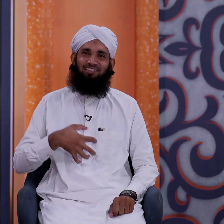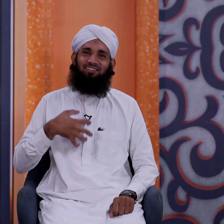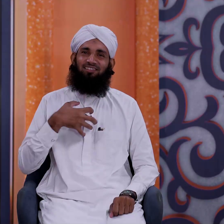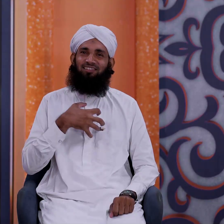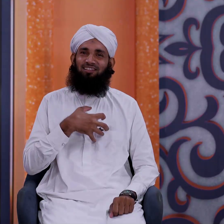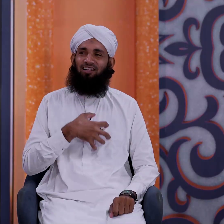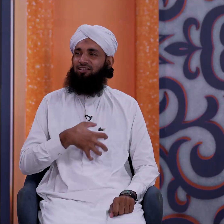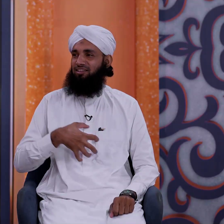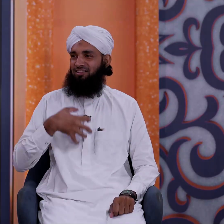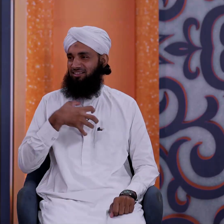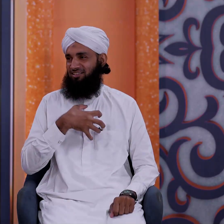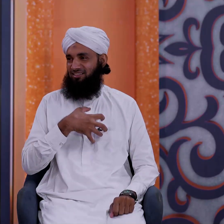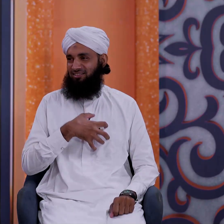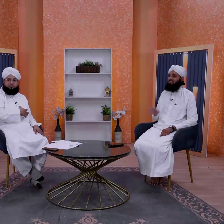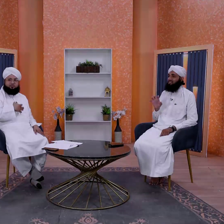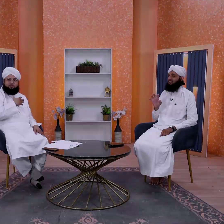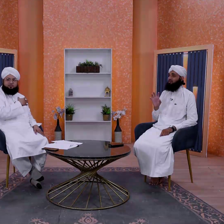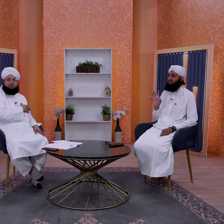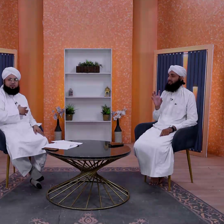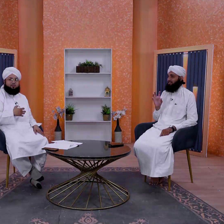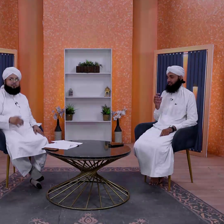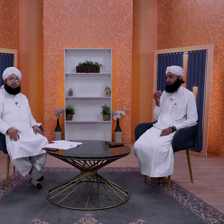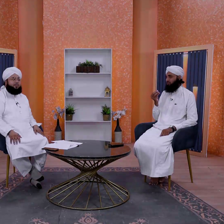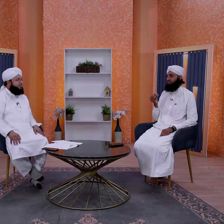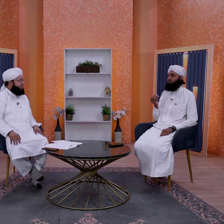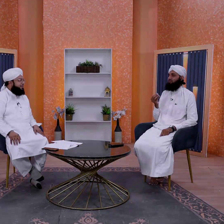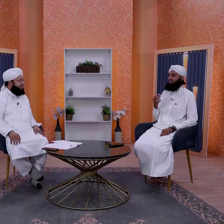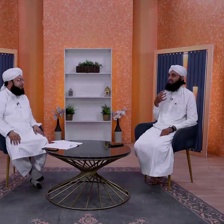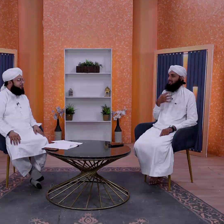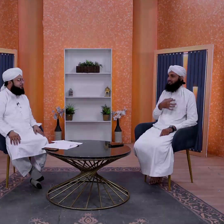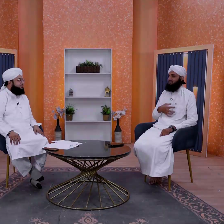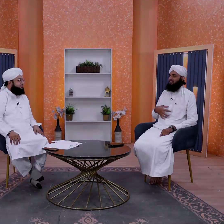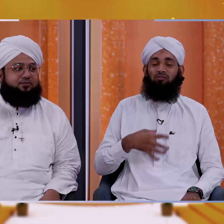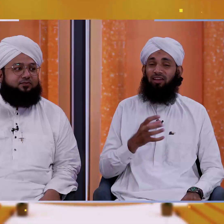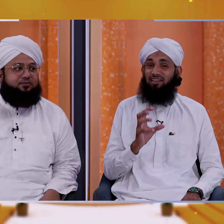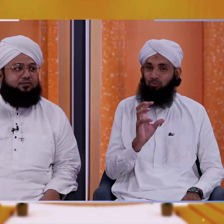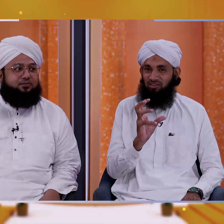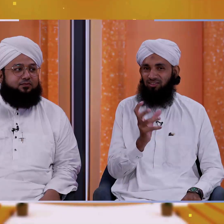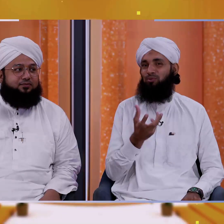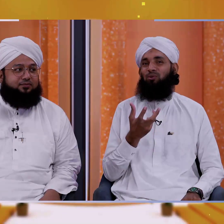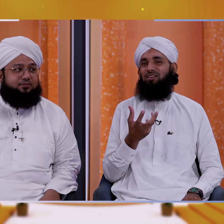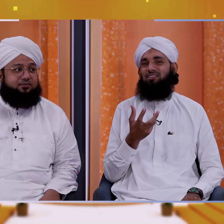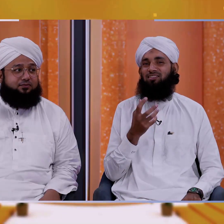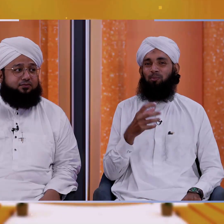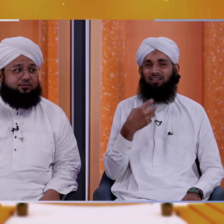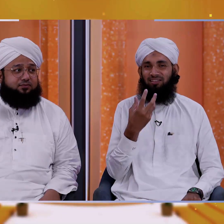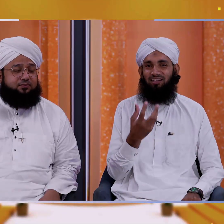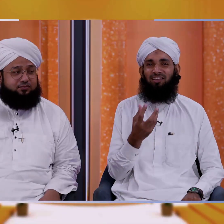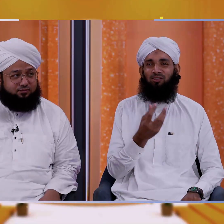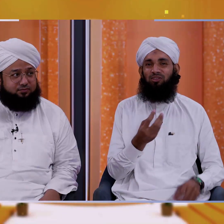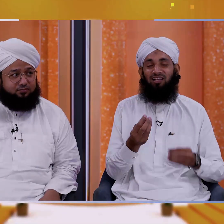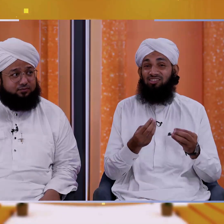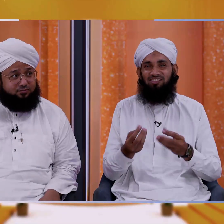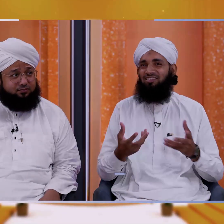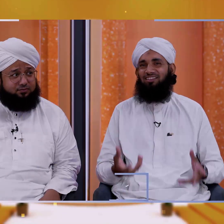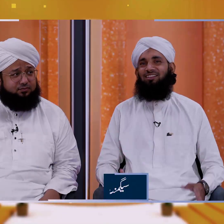ہے, حسد. اس کے ساتھ ہمارے ایک توجہ عرض کروں گا میں, اس کے ساتھ فیس ایکسپریشنز بھی ہوں گے جس سے پتہ چلے گا